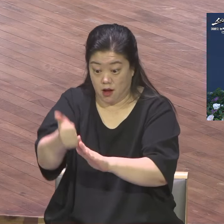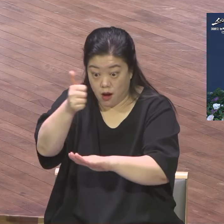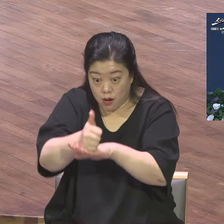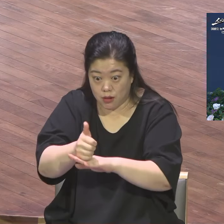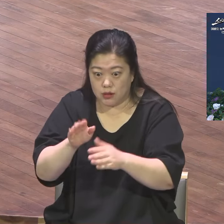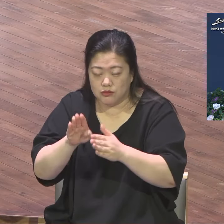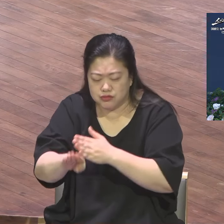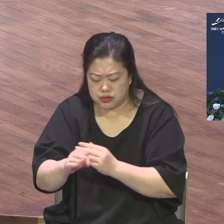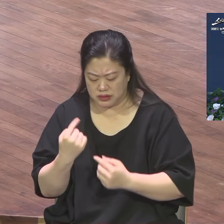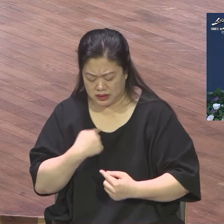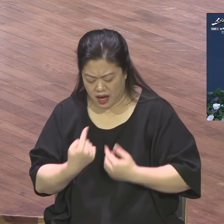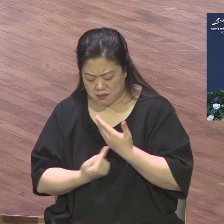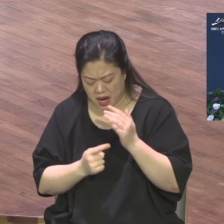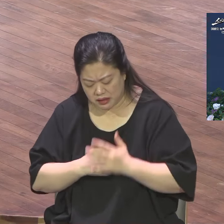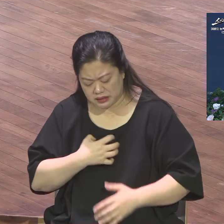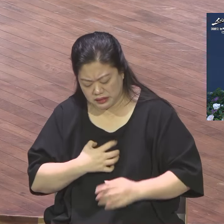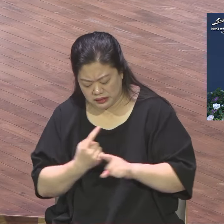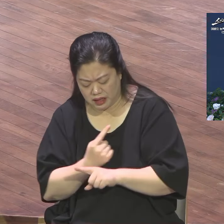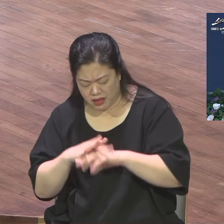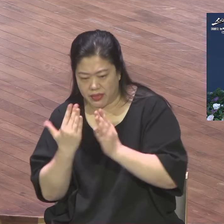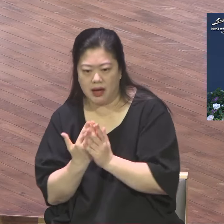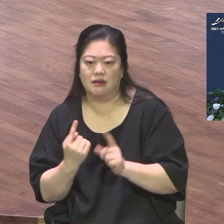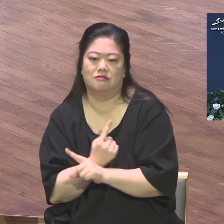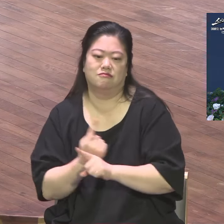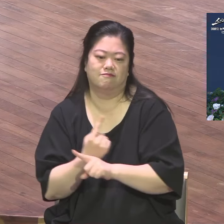치유되고 회복되는 시간이다.